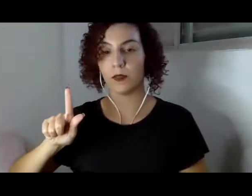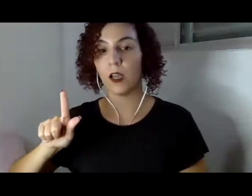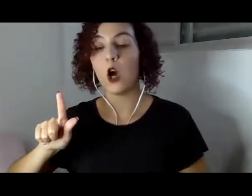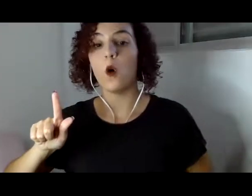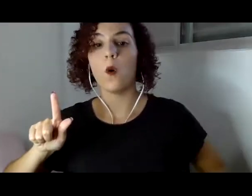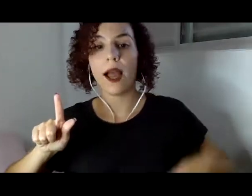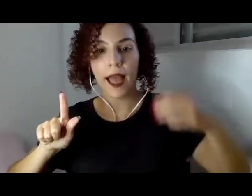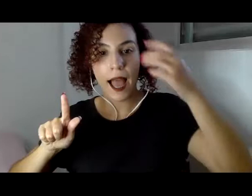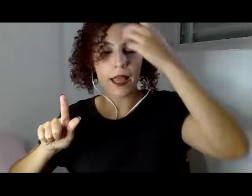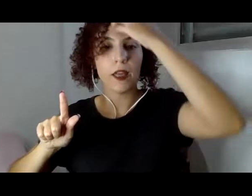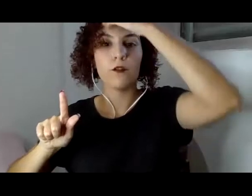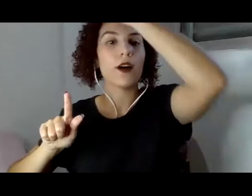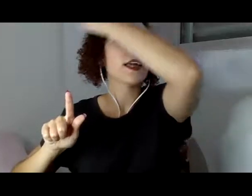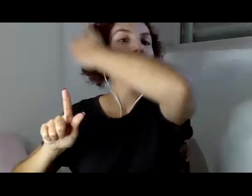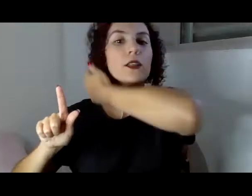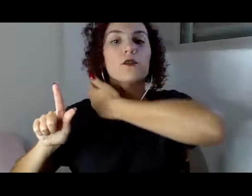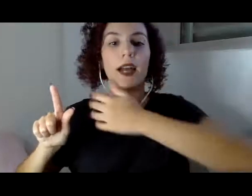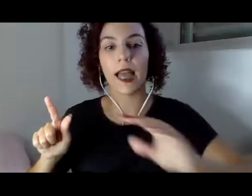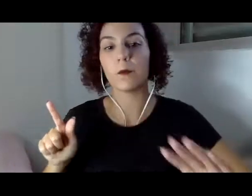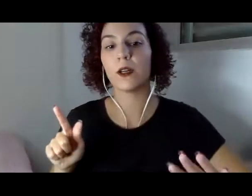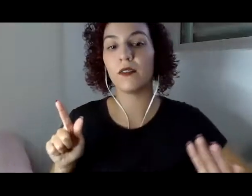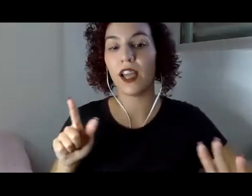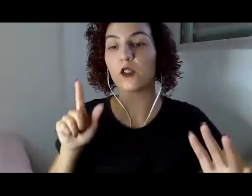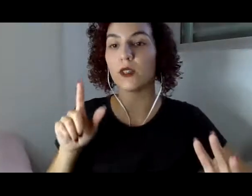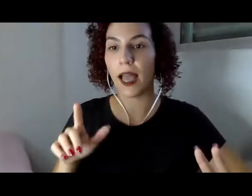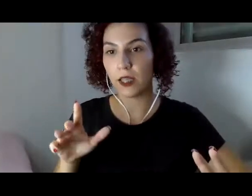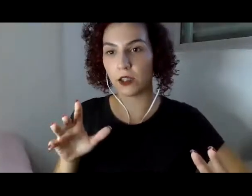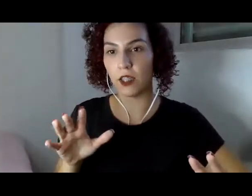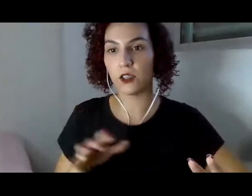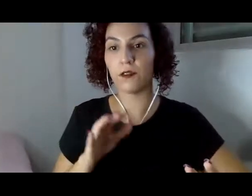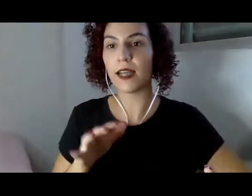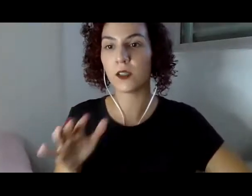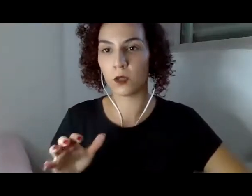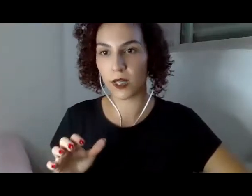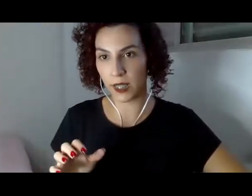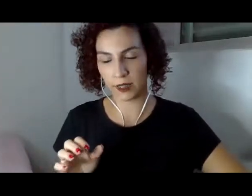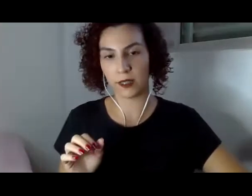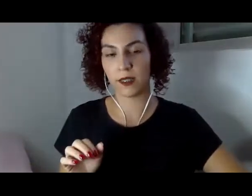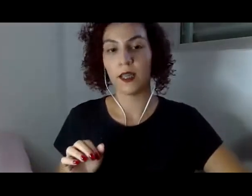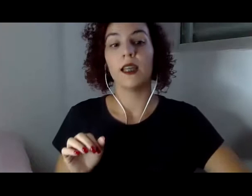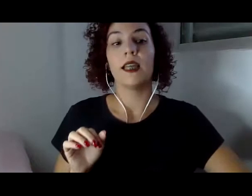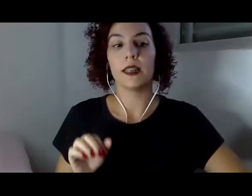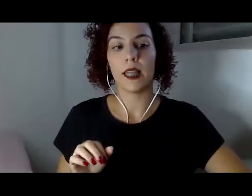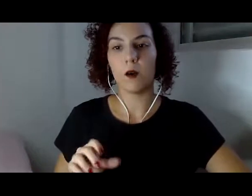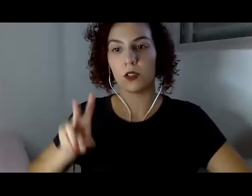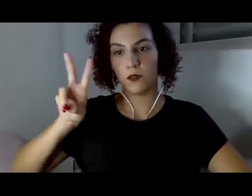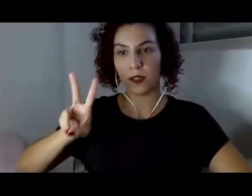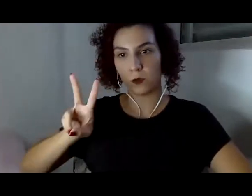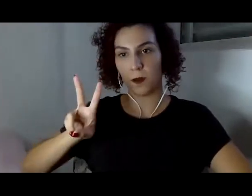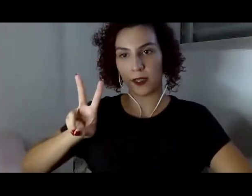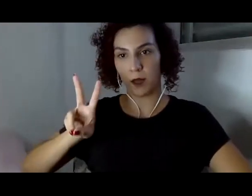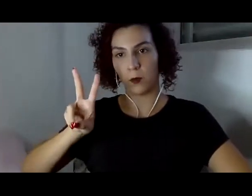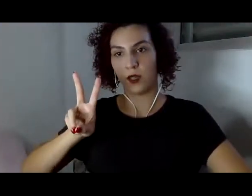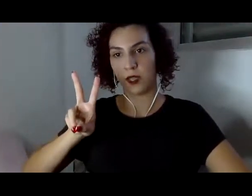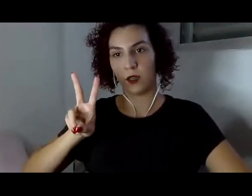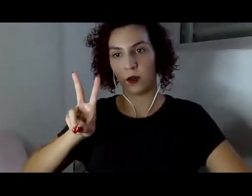H. O H, eu vou falar ele bem devagar, porque ele vai ajudar a gente em várias outras letras. Então, a gente faz